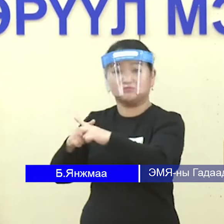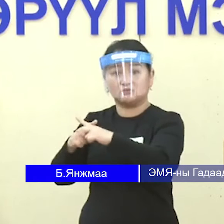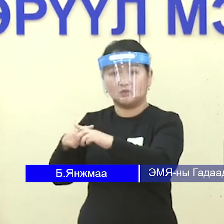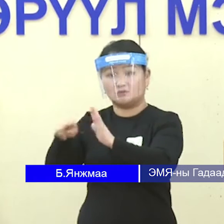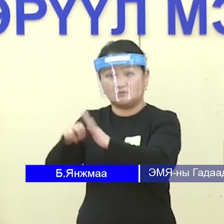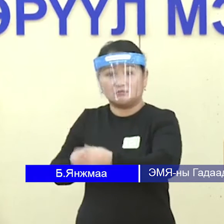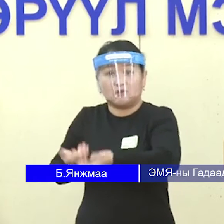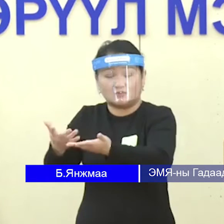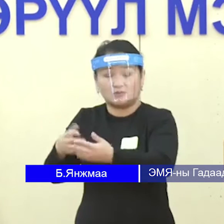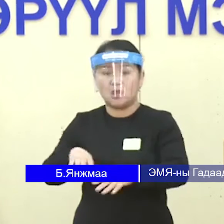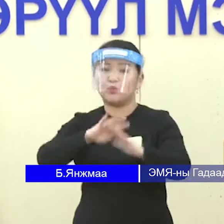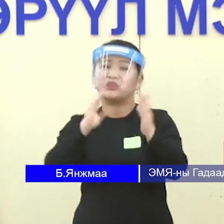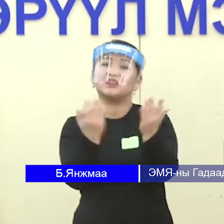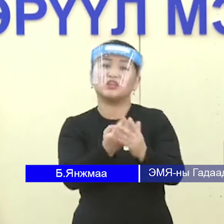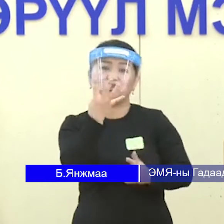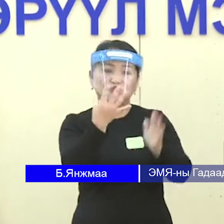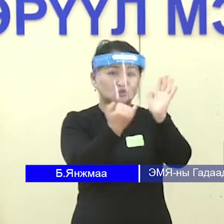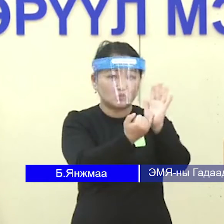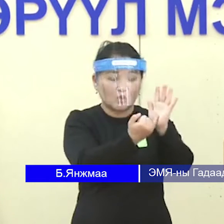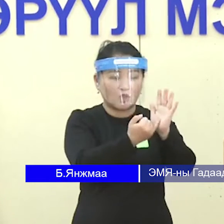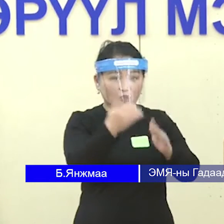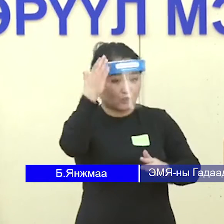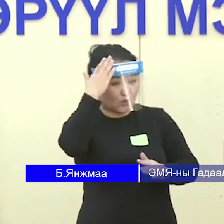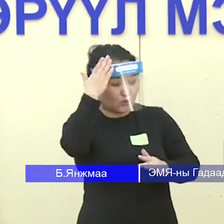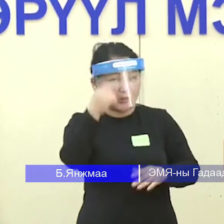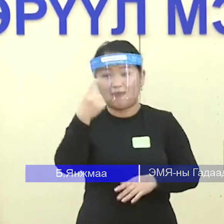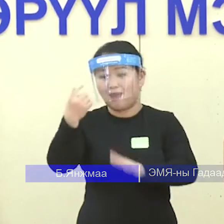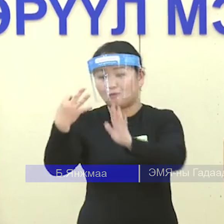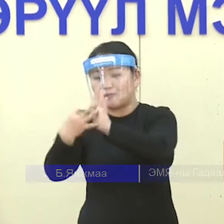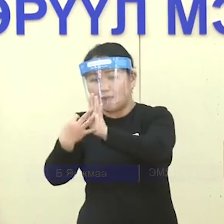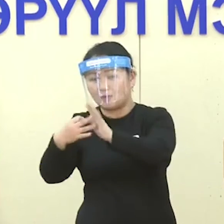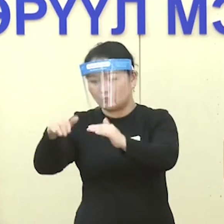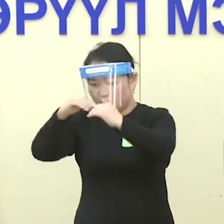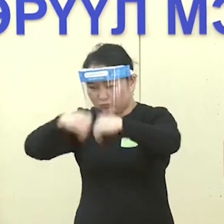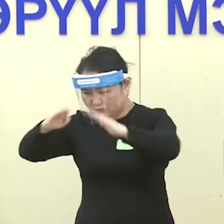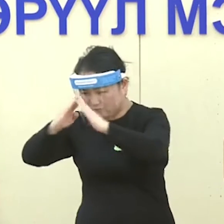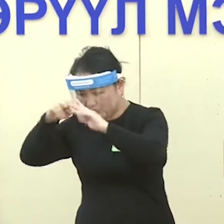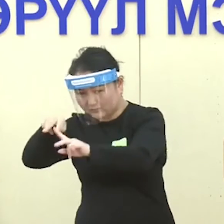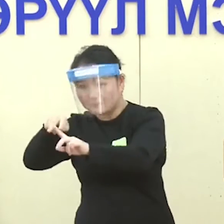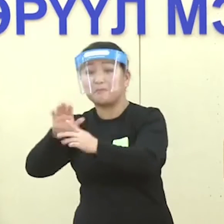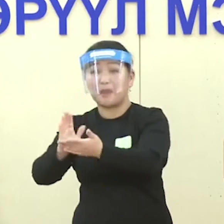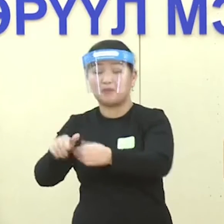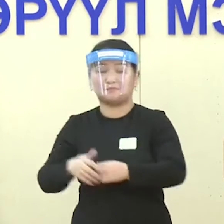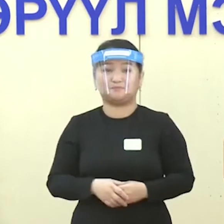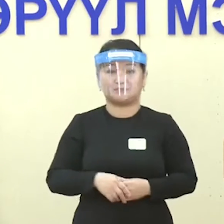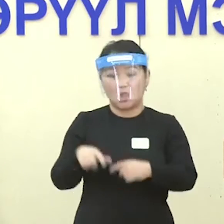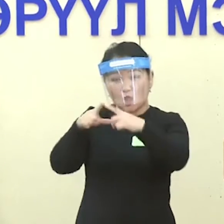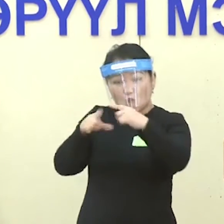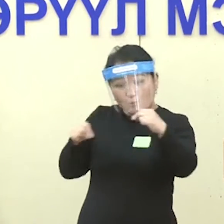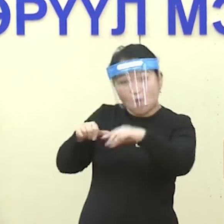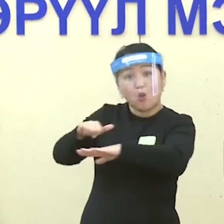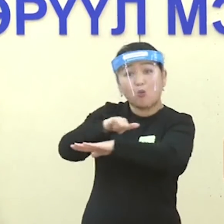за мүн нит дүчін зүрган дотуар байрның ару нәмегін бүрін тұсғаролдан д арсым байна. За мана бүсэд мүн япон үлсэд